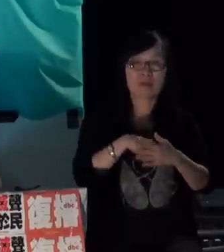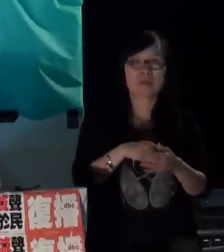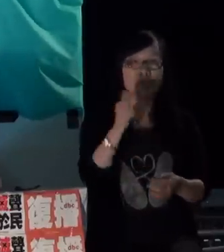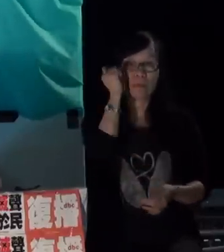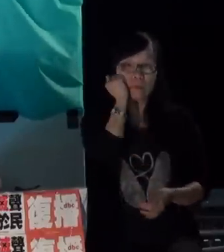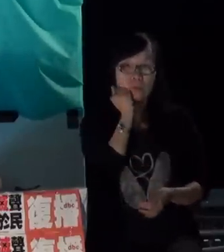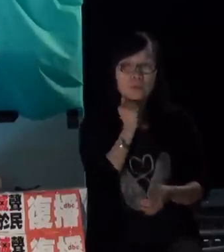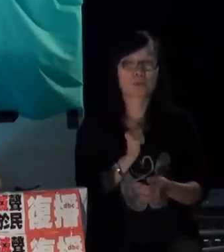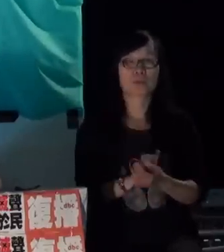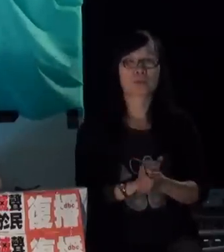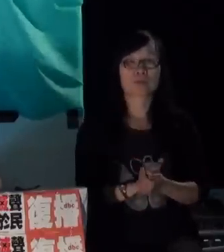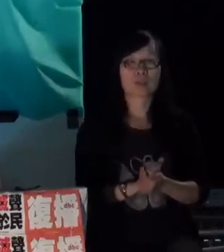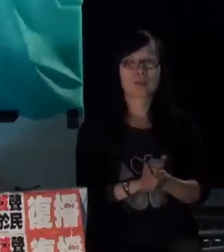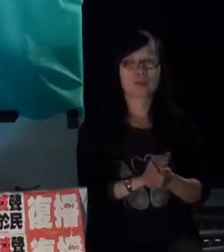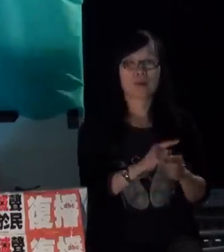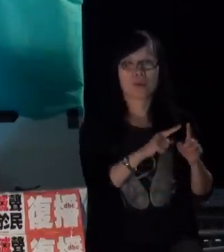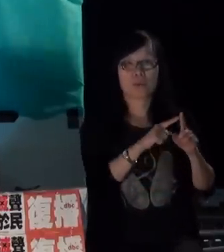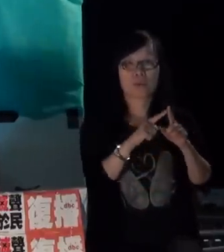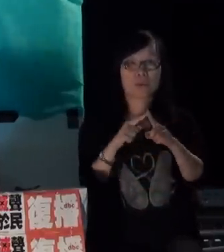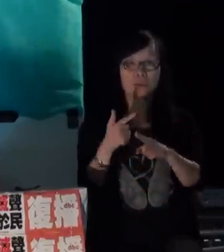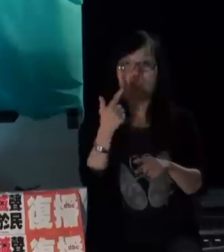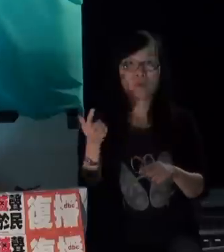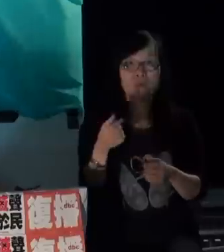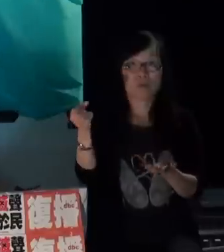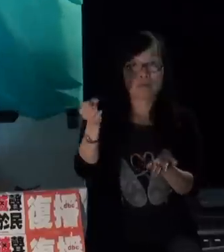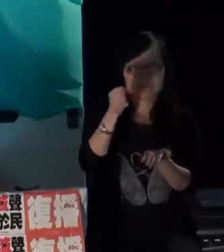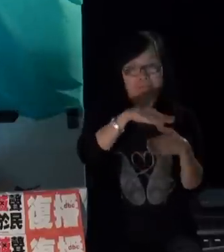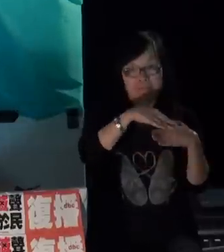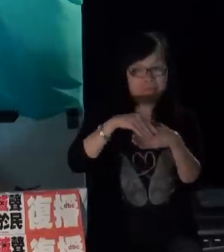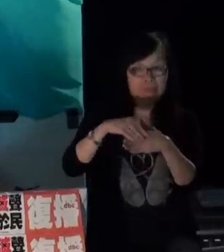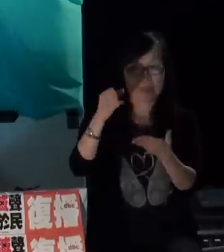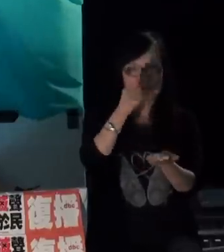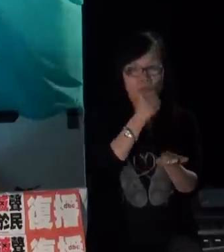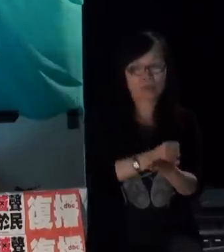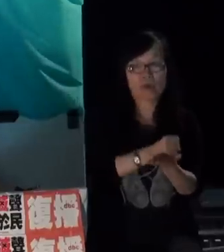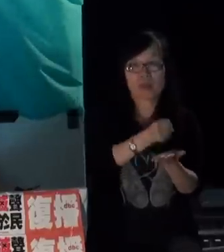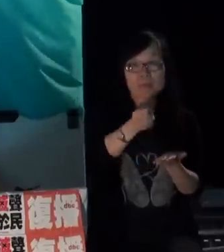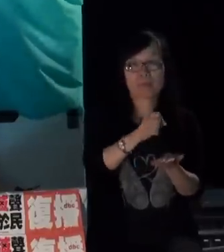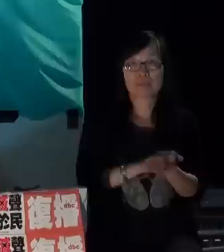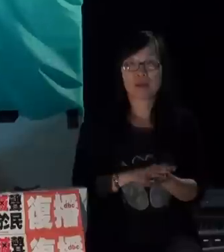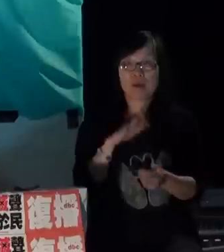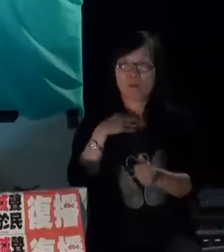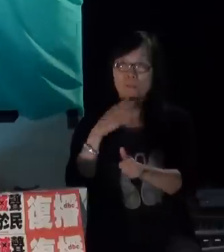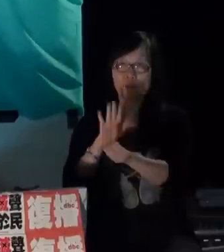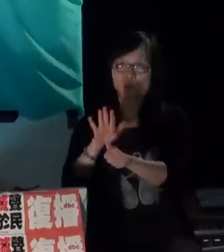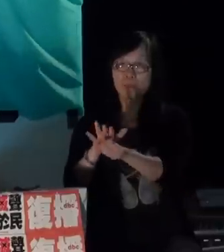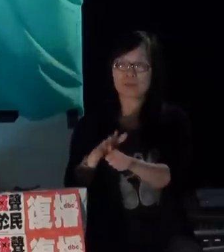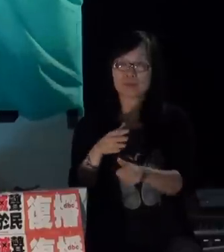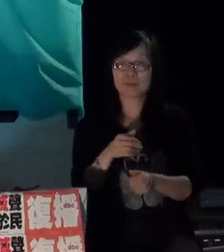者或者很多人咧，係帶個圖章嘅級嘅啫。婆婆幫幫你啊！